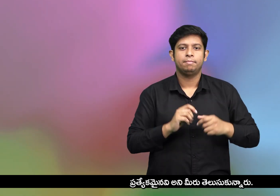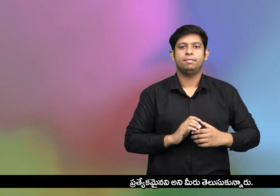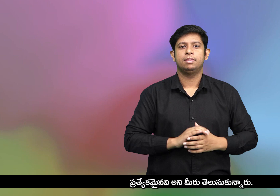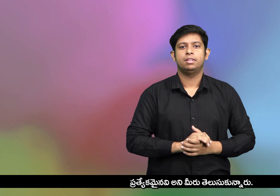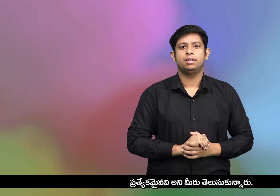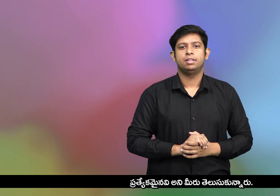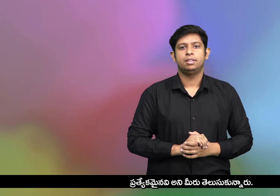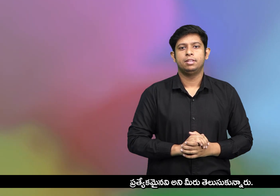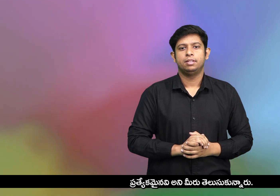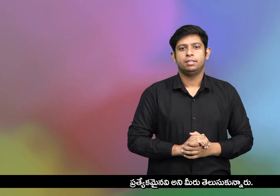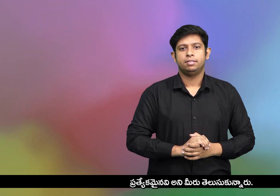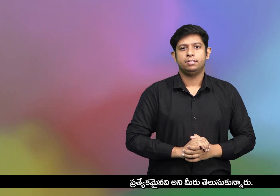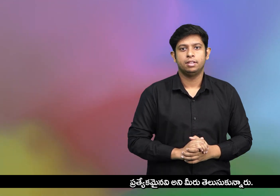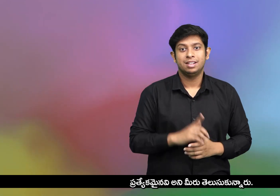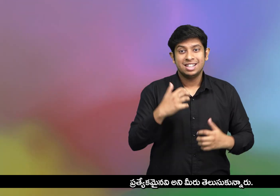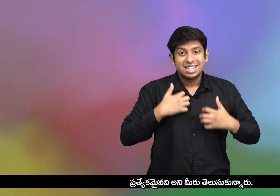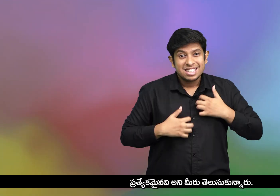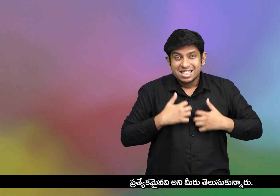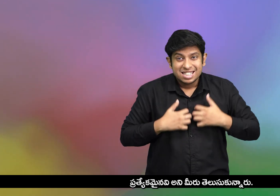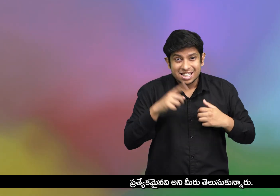ప్రత్యేకమైనవి అని మీరు తెలుసుకున్నారు.